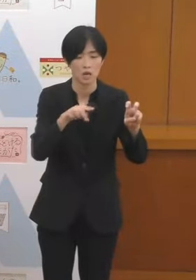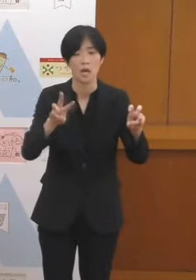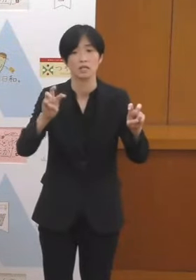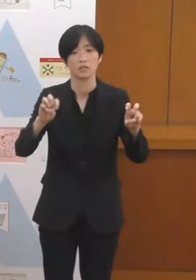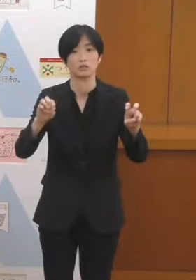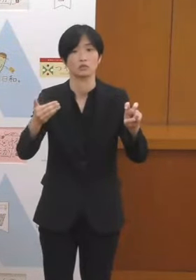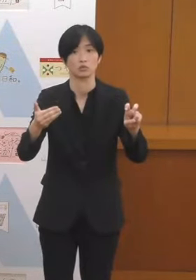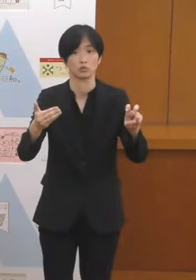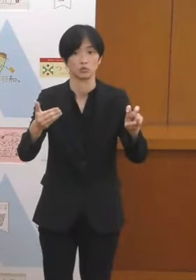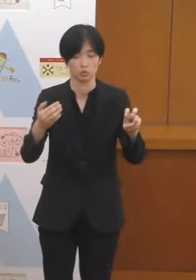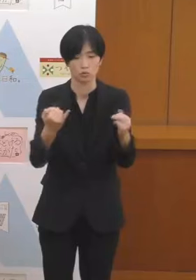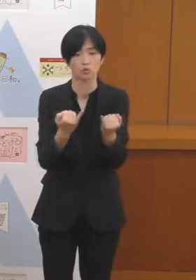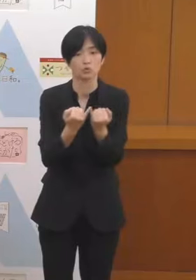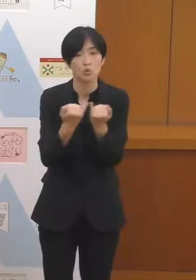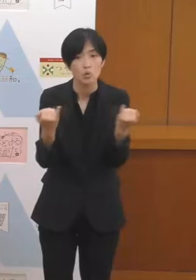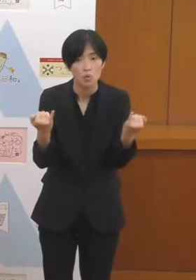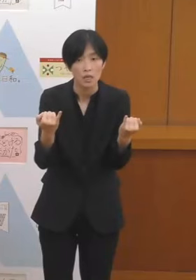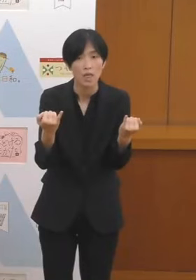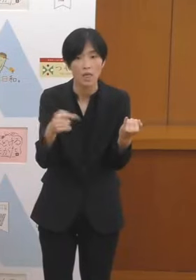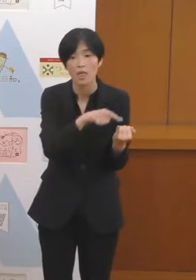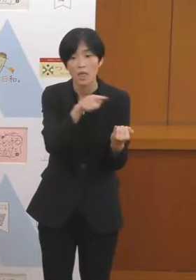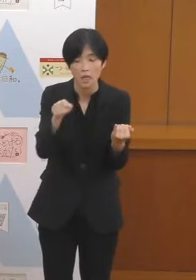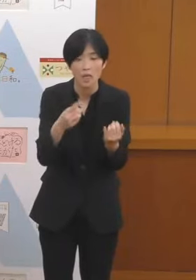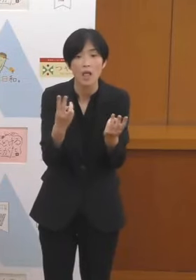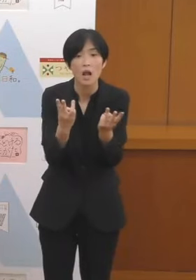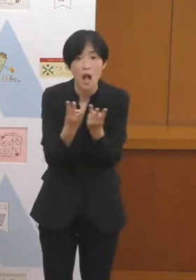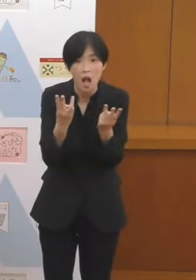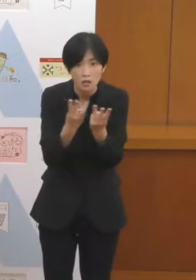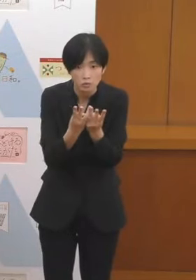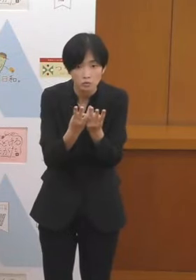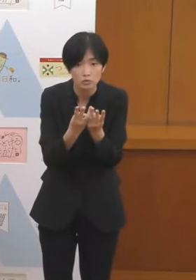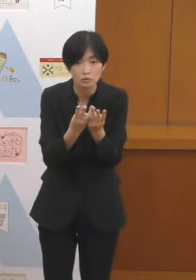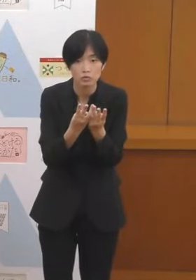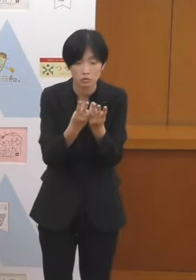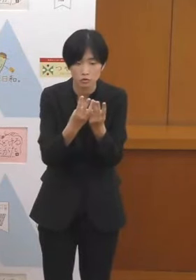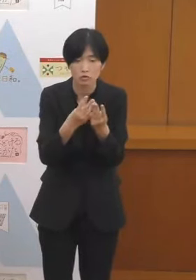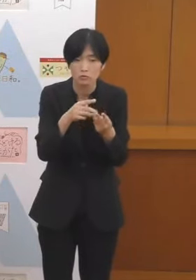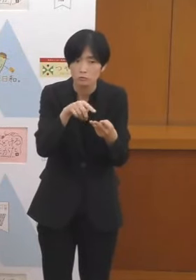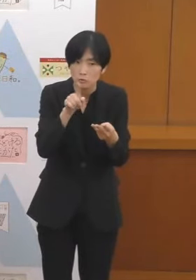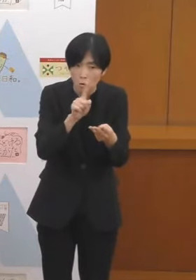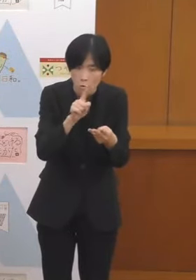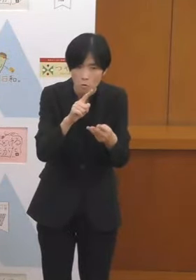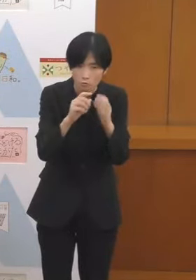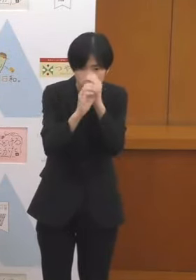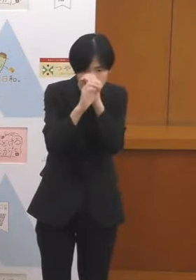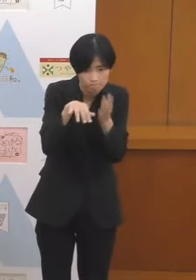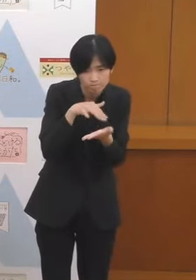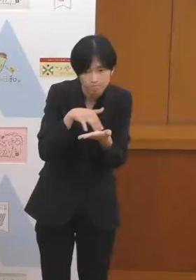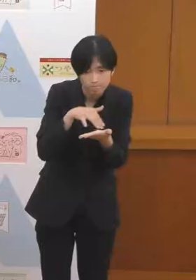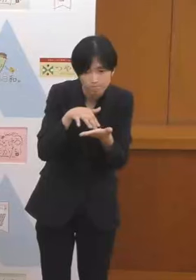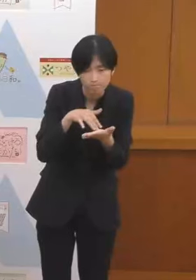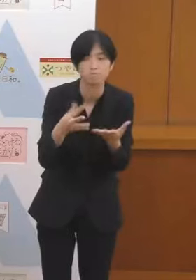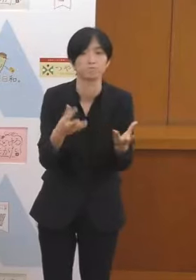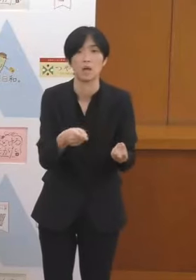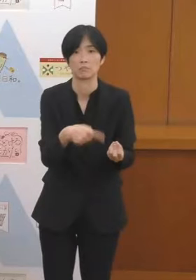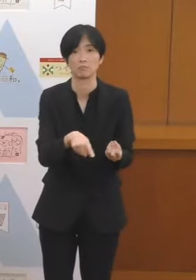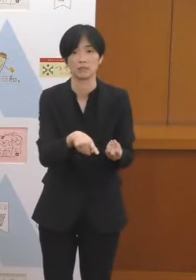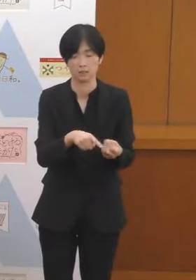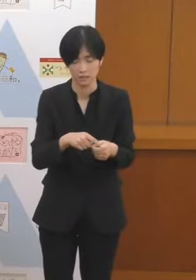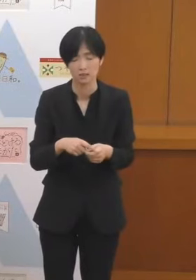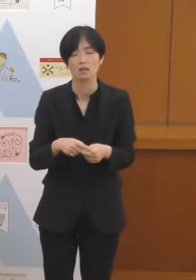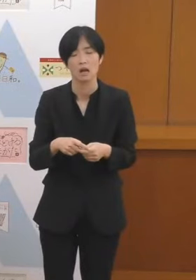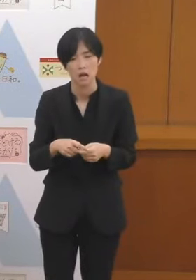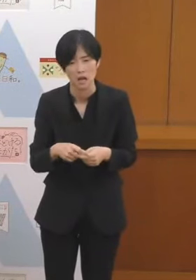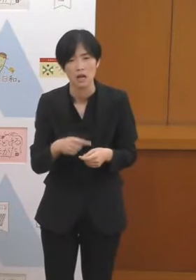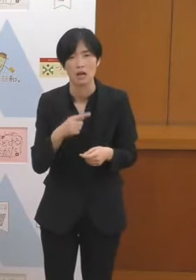歳までの若年女性人口に着目したものであり県としましても改めて若年